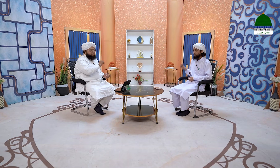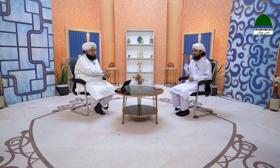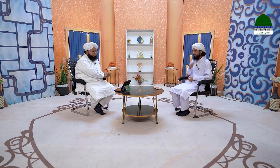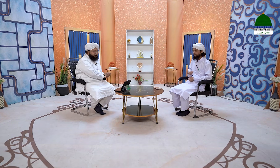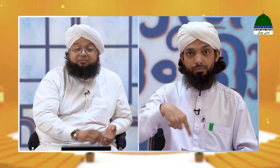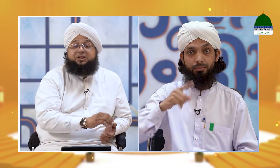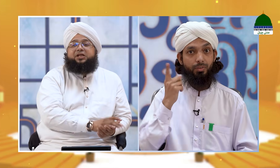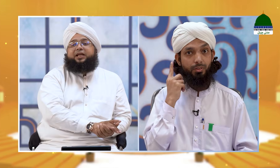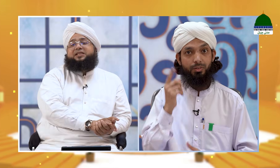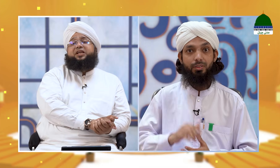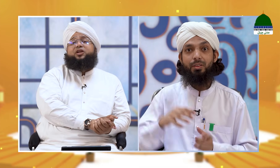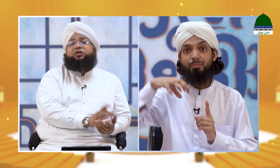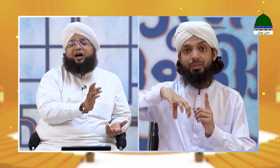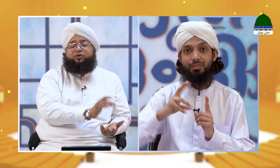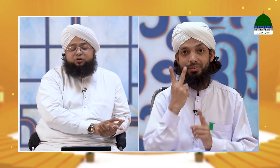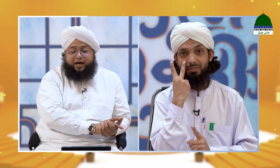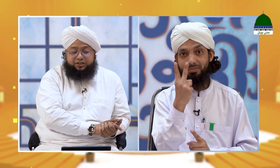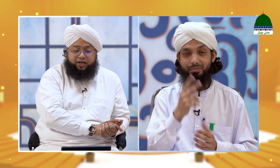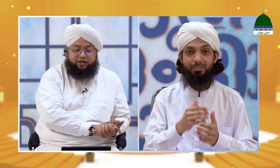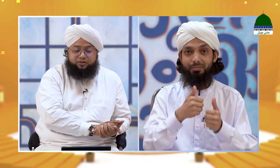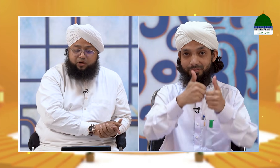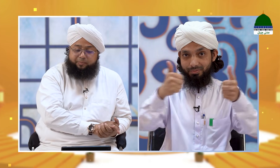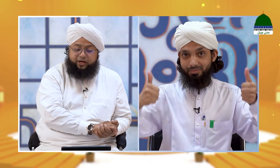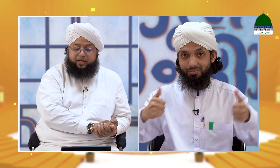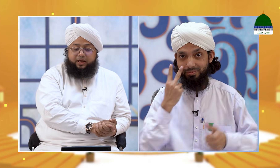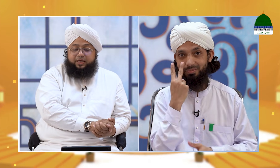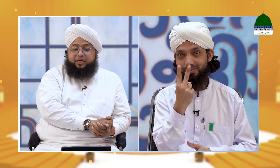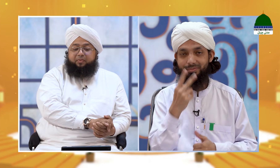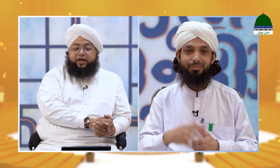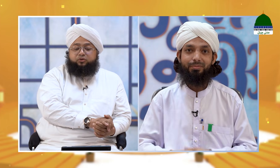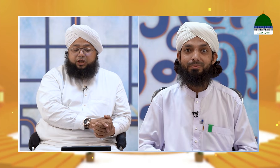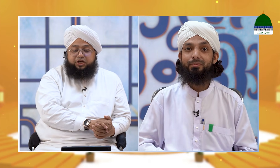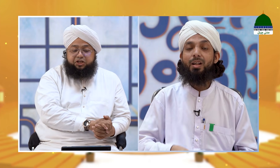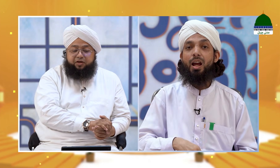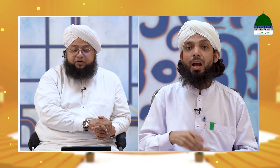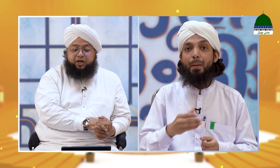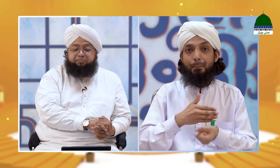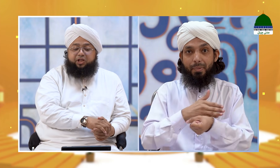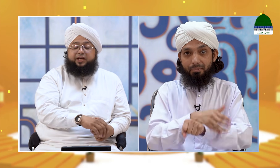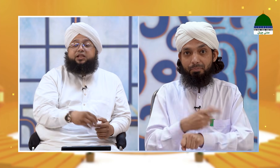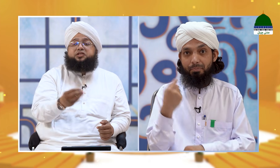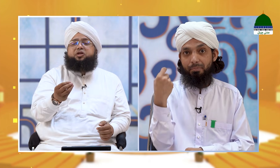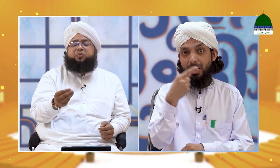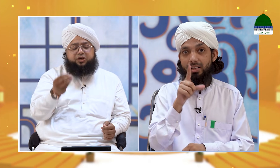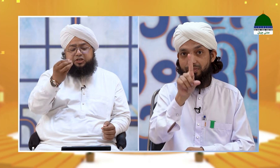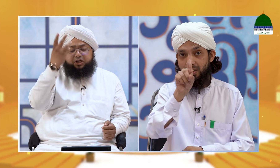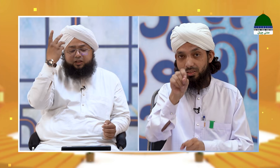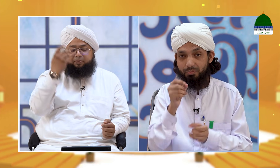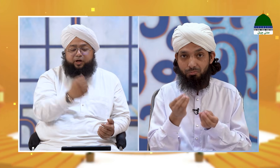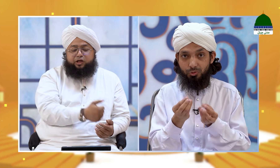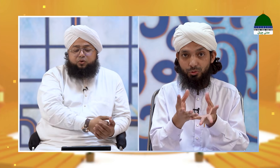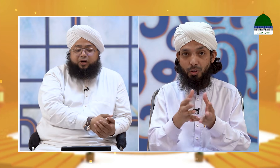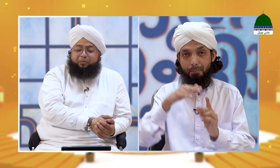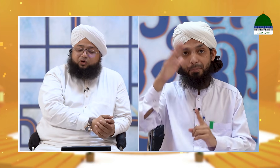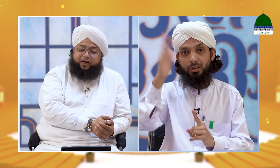رکھنا مکروہ ہے۔ مدنی چینل کے ناظرین اور یہاں موجود حاضرین، سنا آپ نے کہ ماہ ذوالحجہ شریف کے ابتدائی 10 دن بھی کس